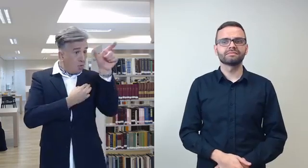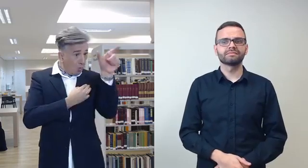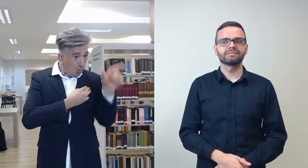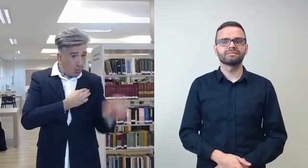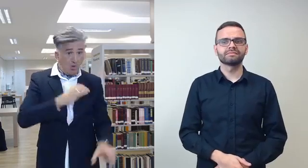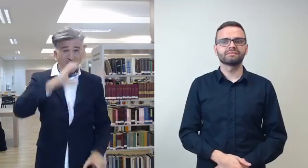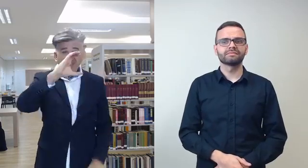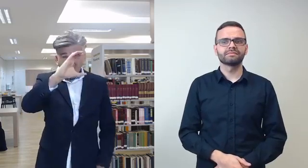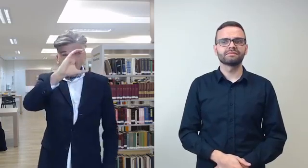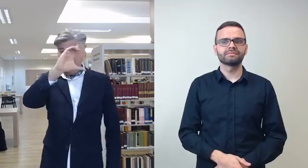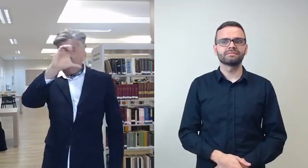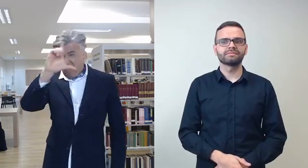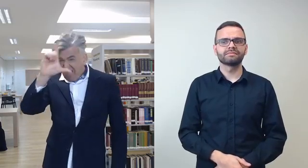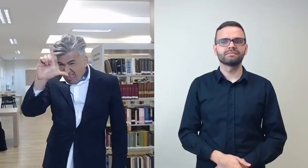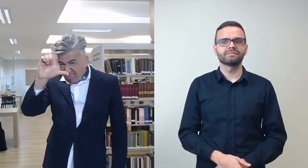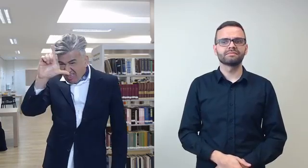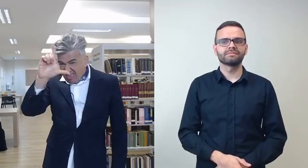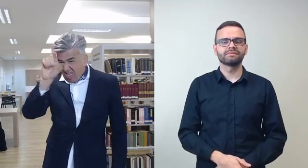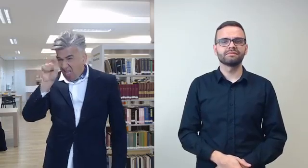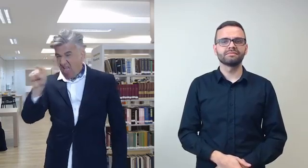Marco.